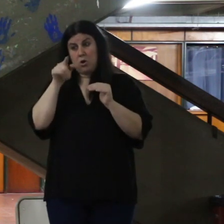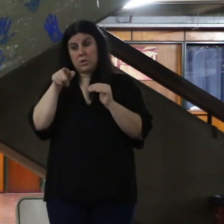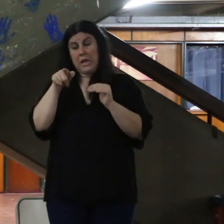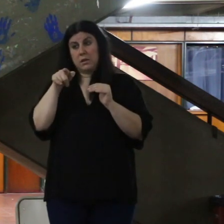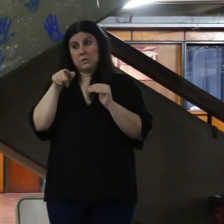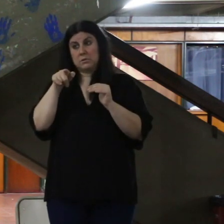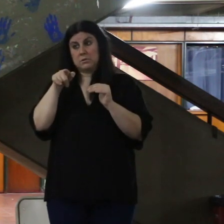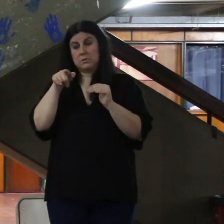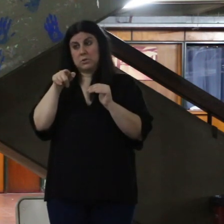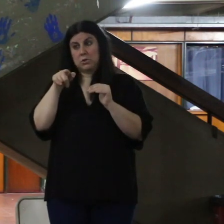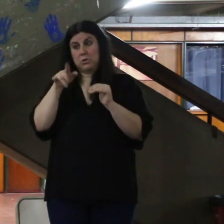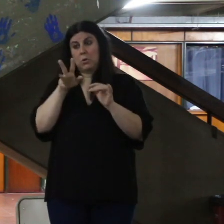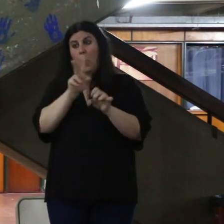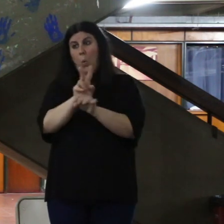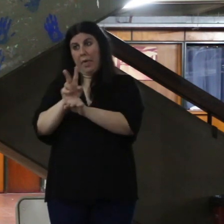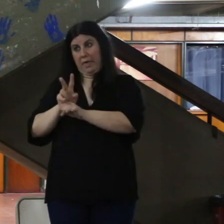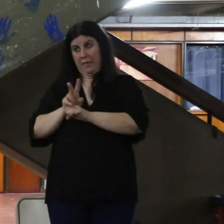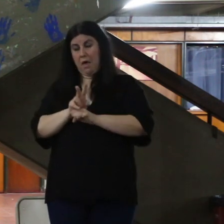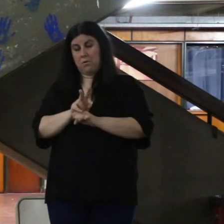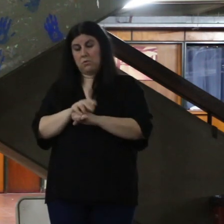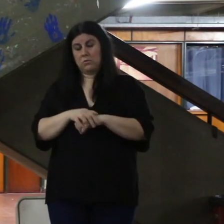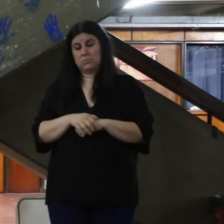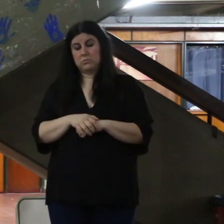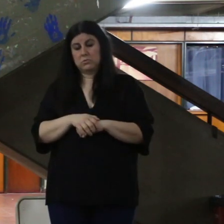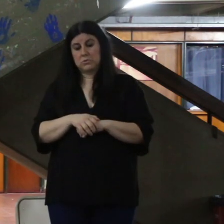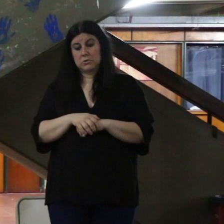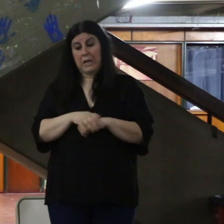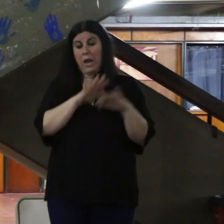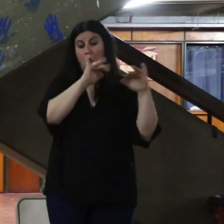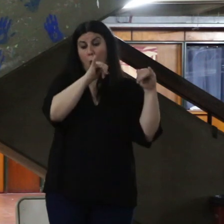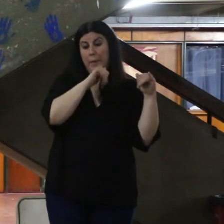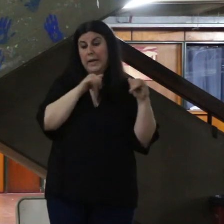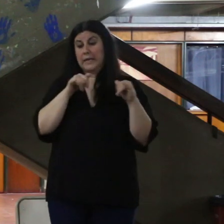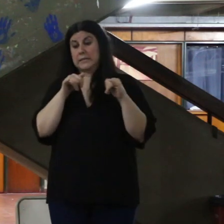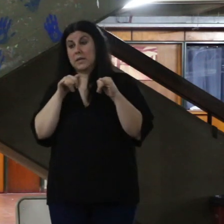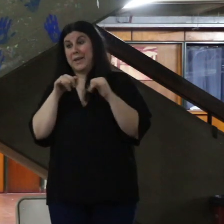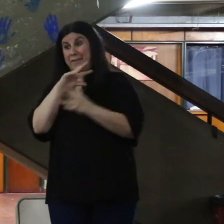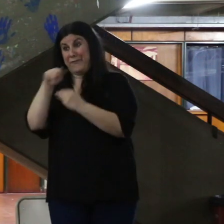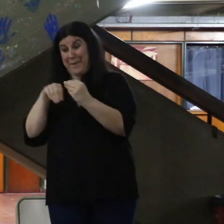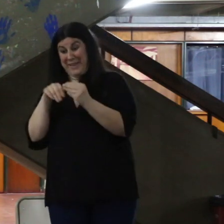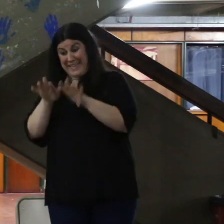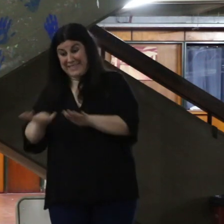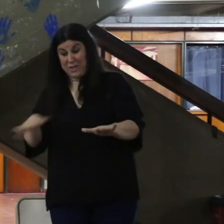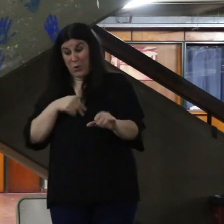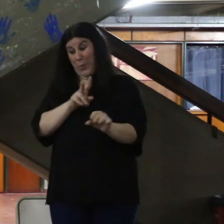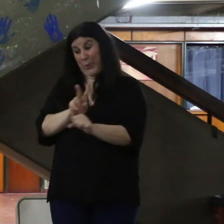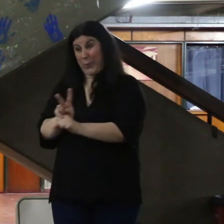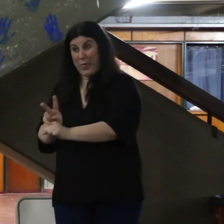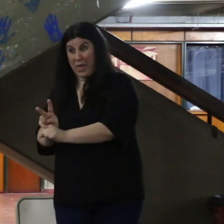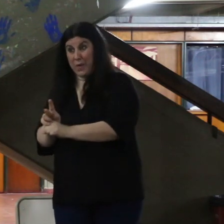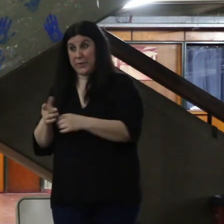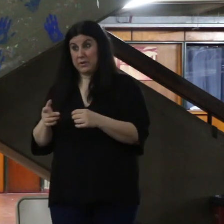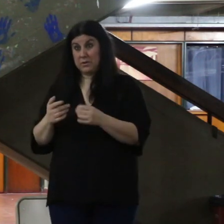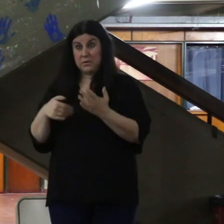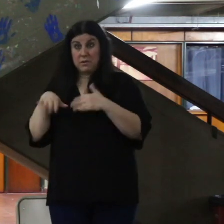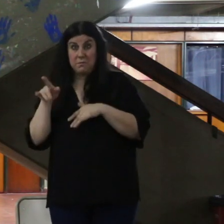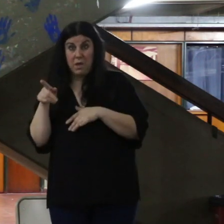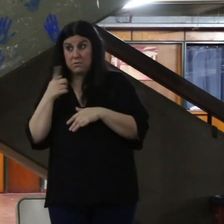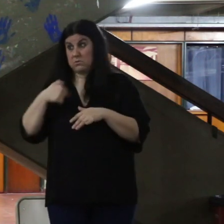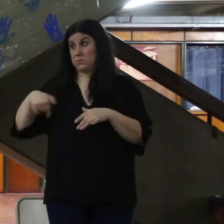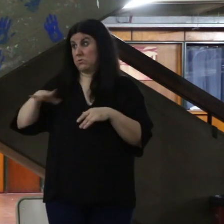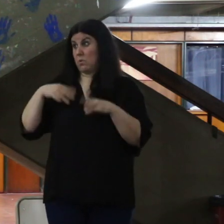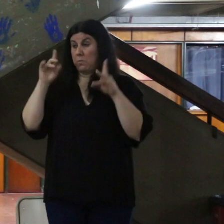tareas de cuidado que llevaban adelante, que llevaban adelante los pibes y las pibas. Y todos los que trabajamos en una